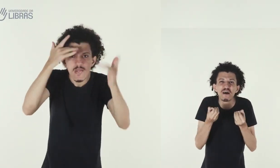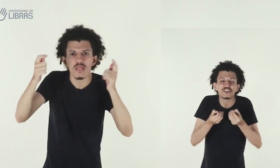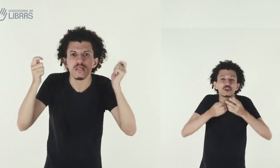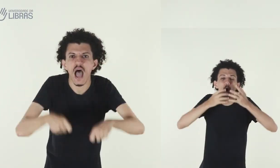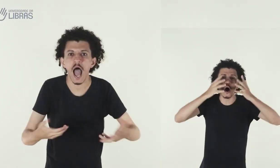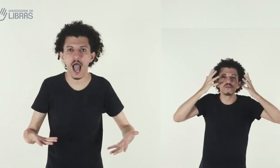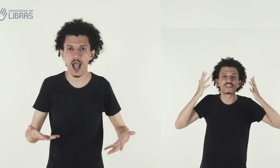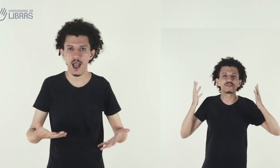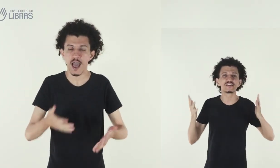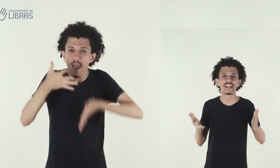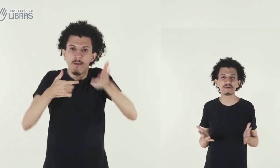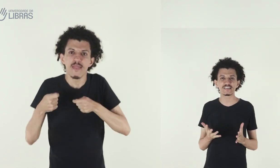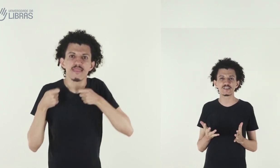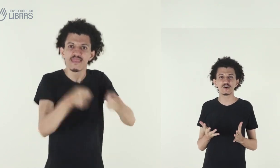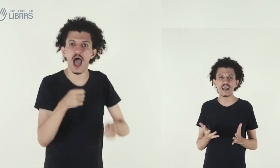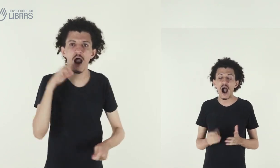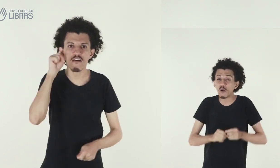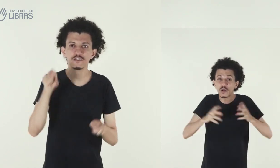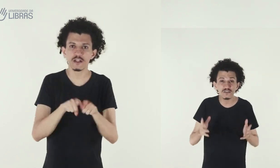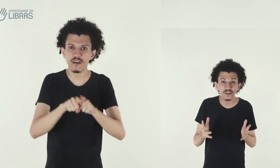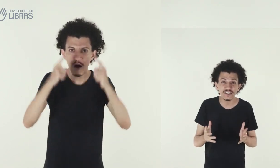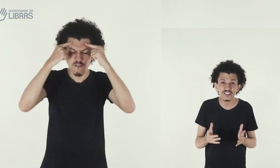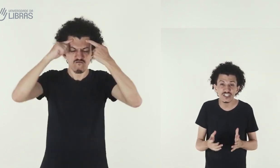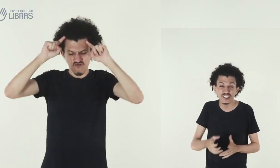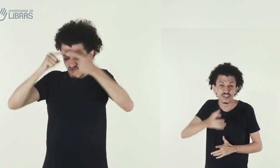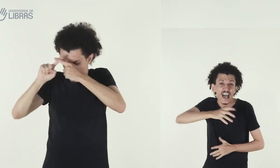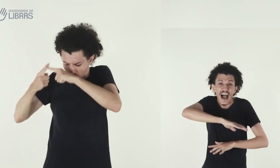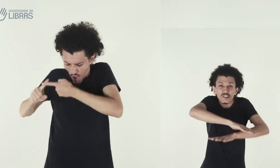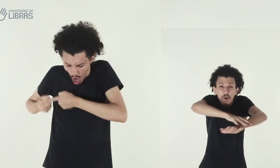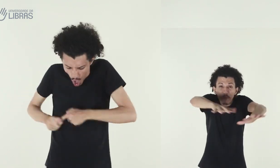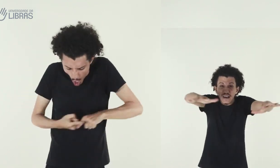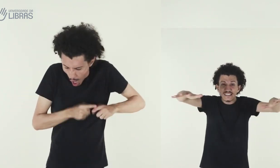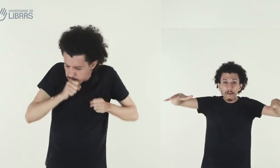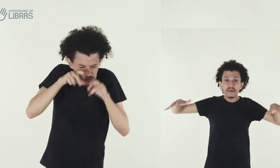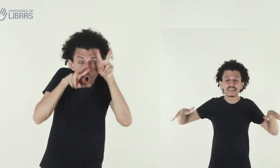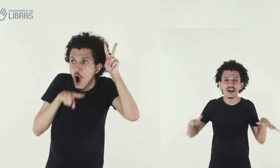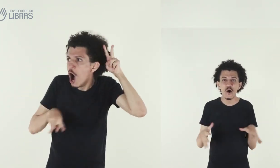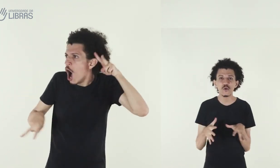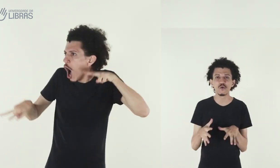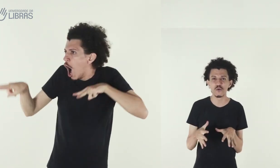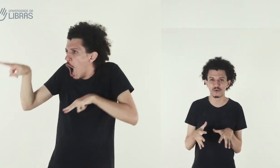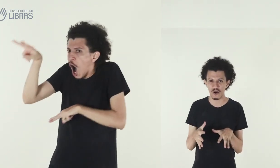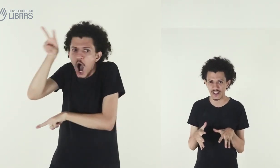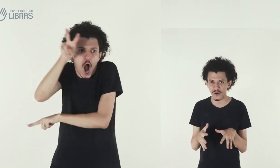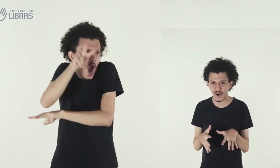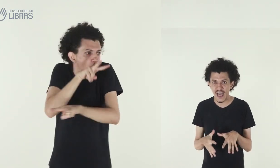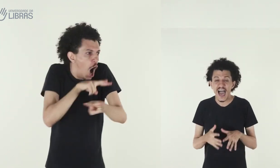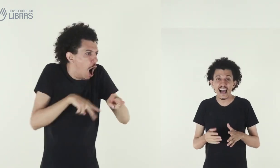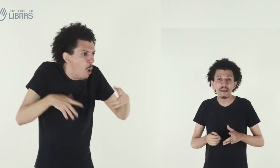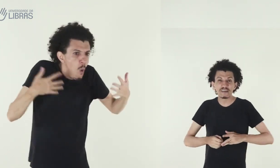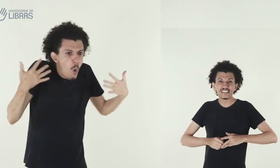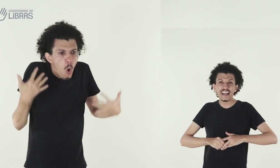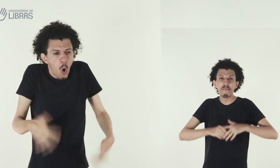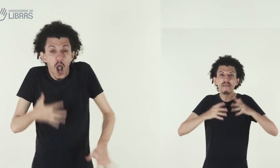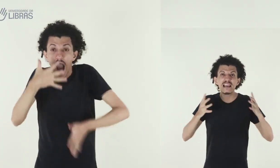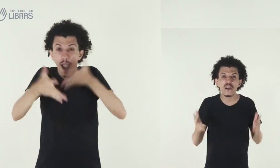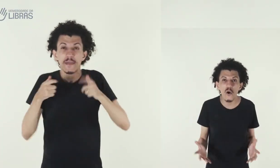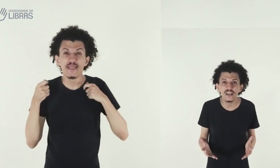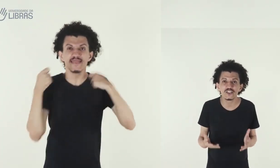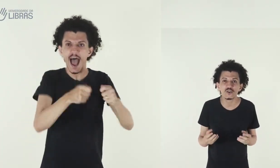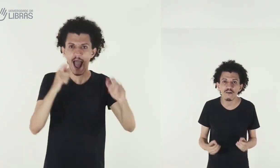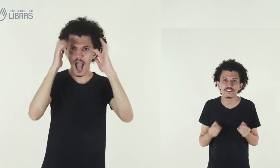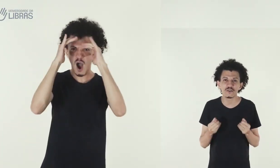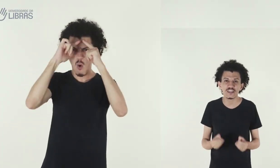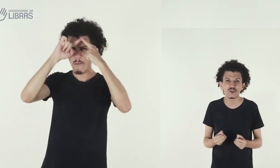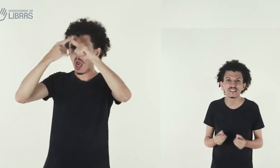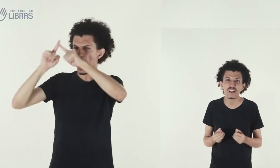Libras expande todo o seu sistema sensorial, todos os seus sentidos, a sua percepção do mundo ao redor. A Libras cria